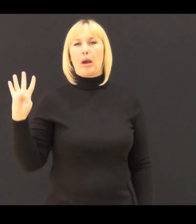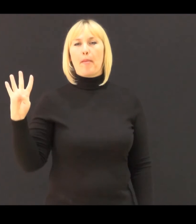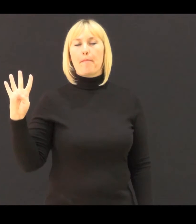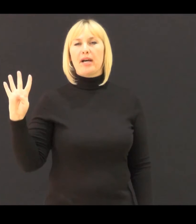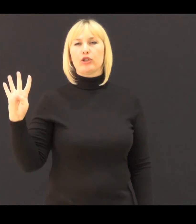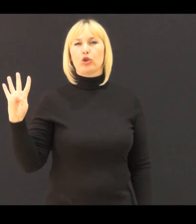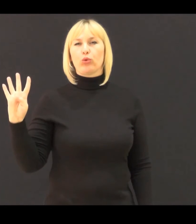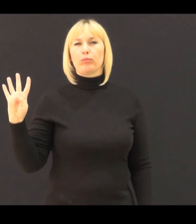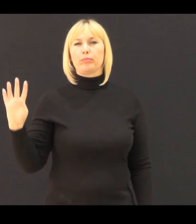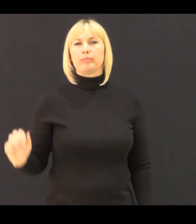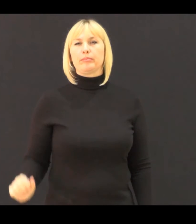Patru.